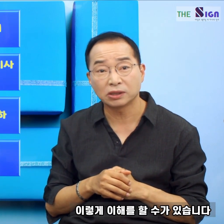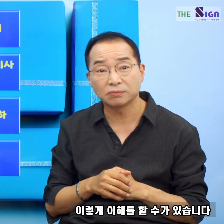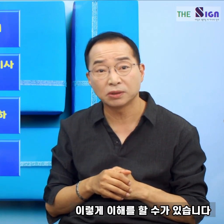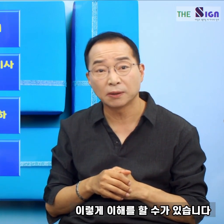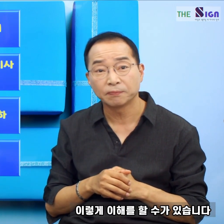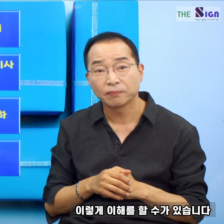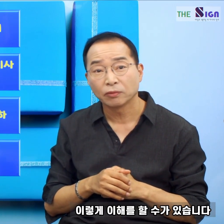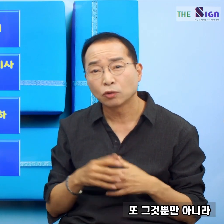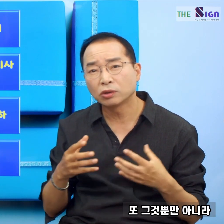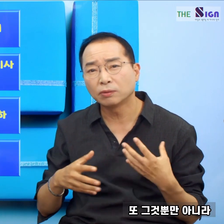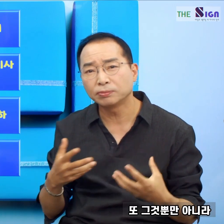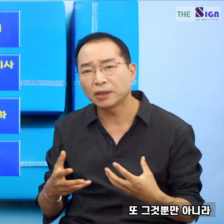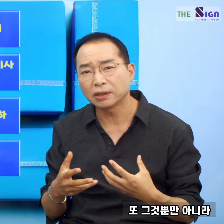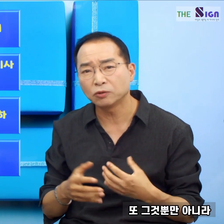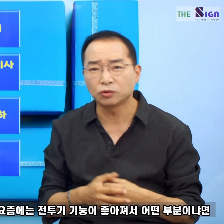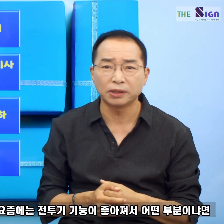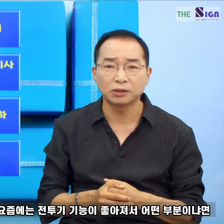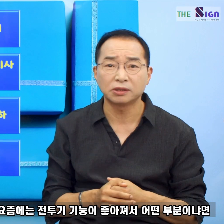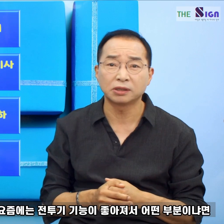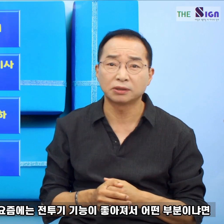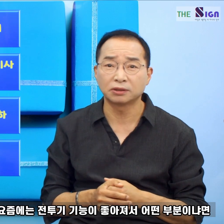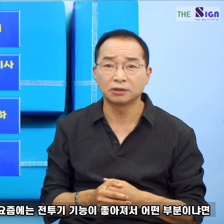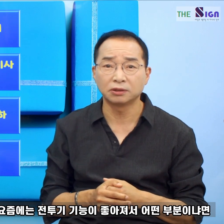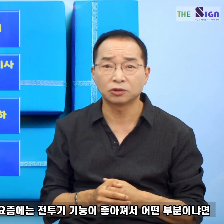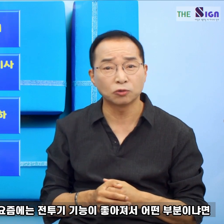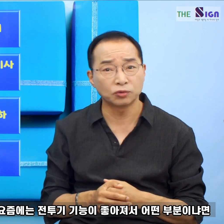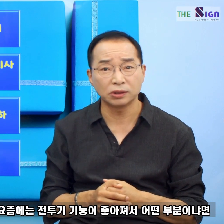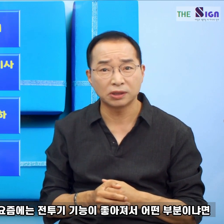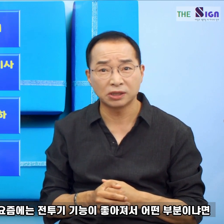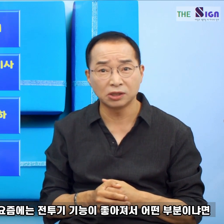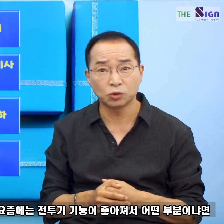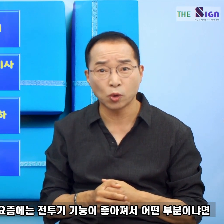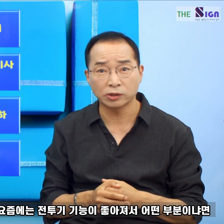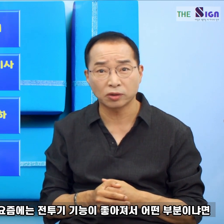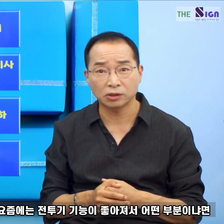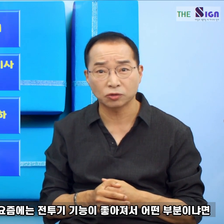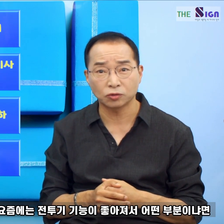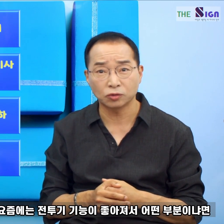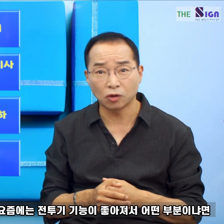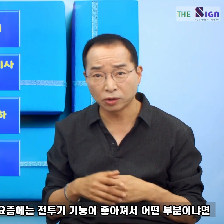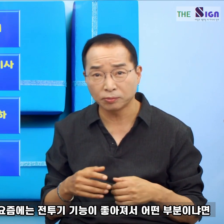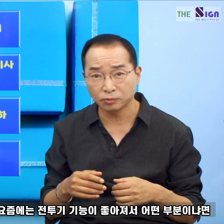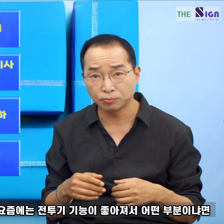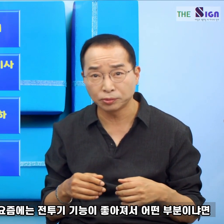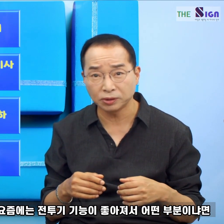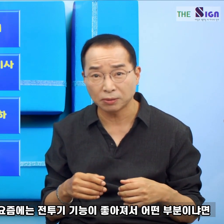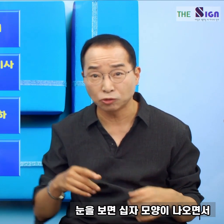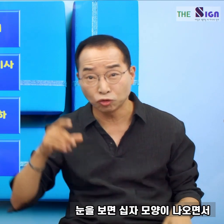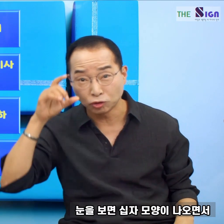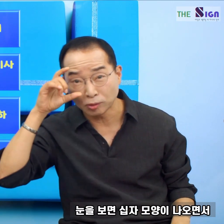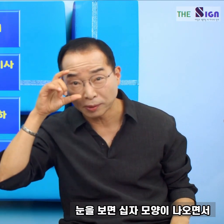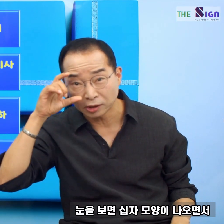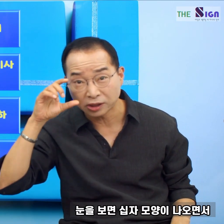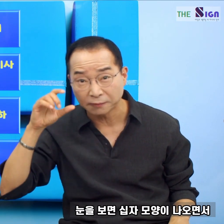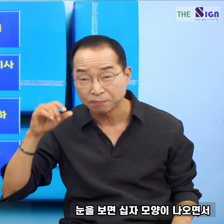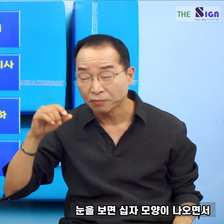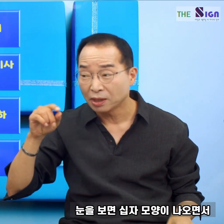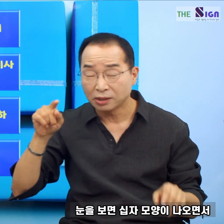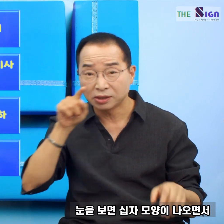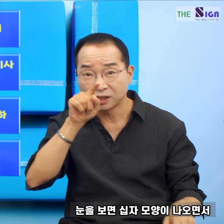있습니다. 또 그것뿐만 아니라 요즘에는 이제 그 전투기 이제 기능이 좋아져 가지고 어떤 부분이냐면, 눈을 보면 이제